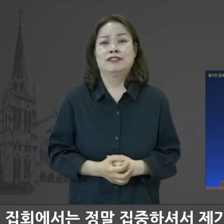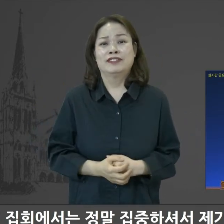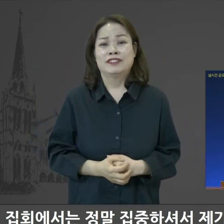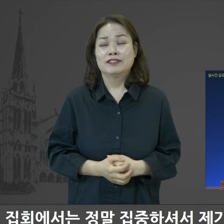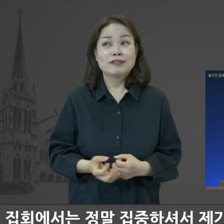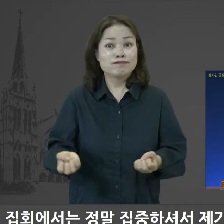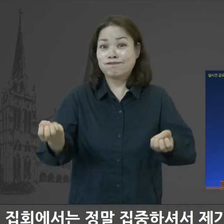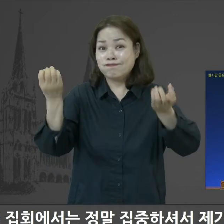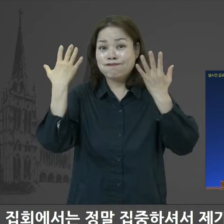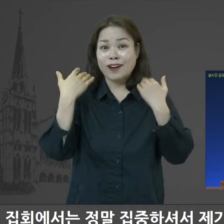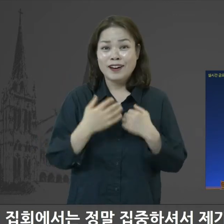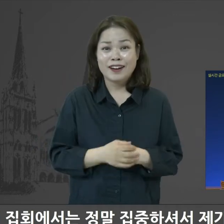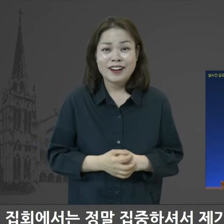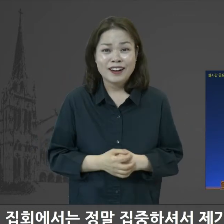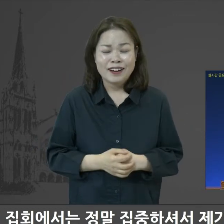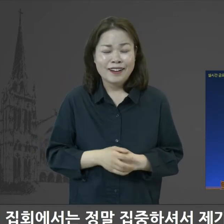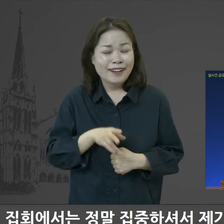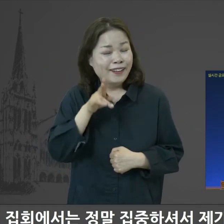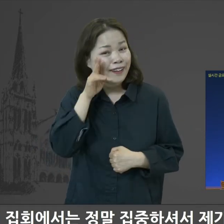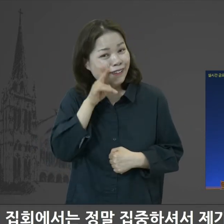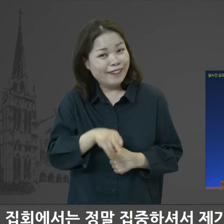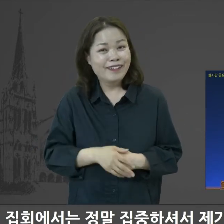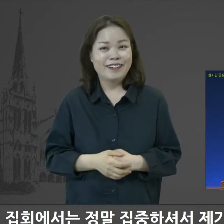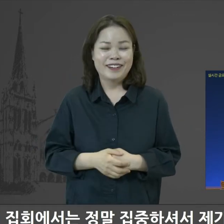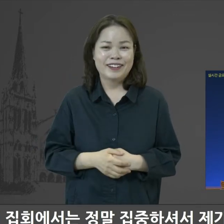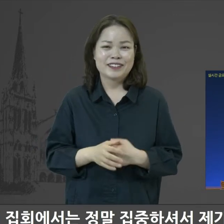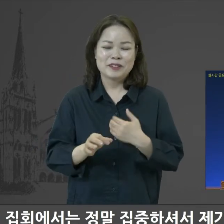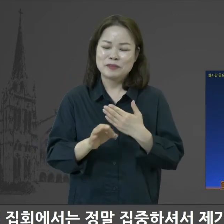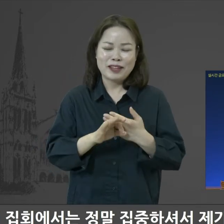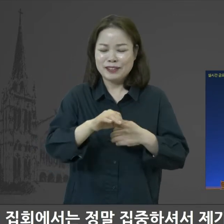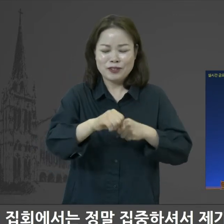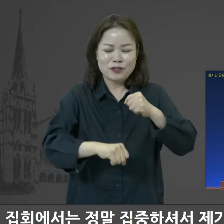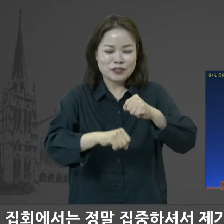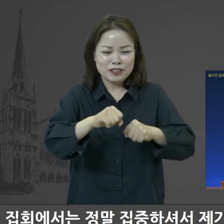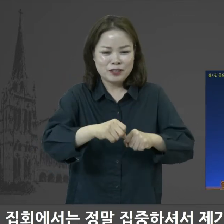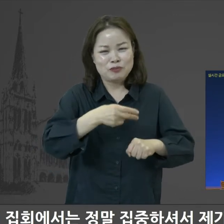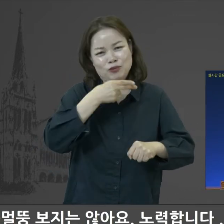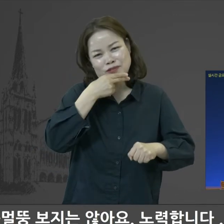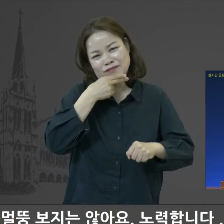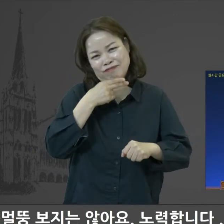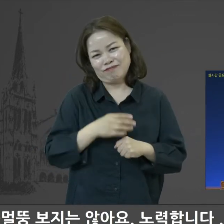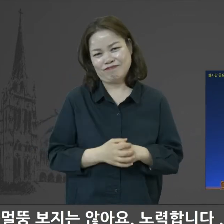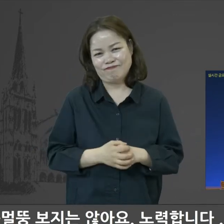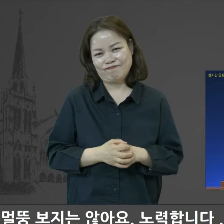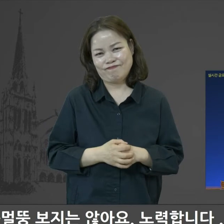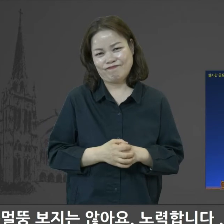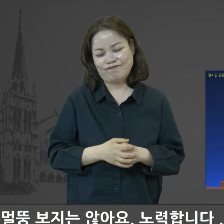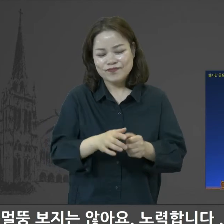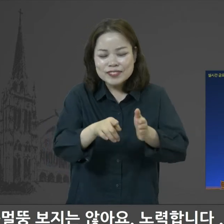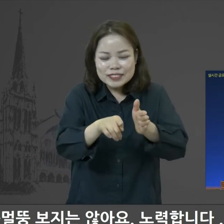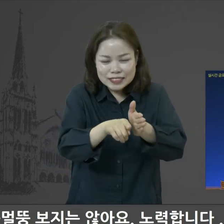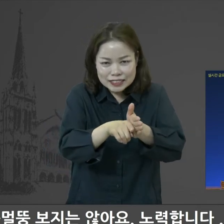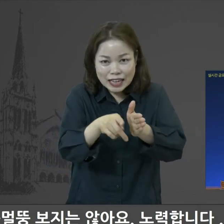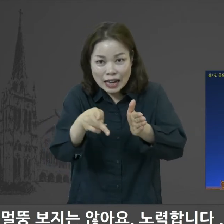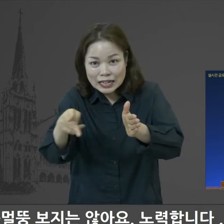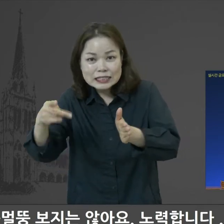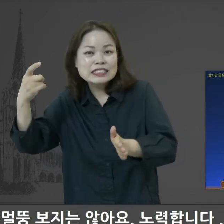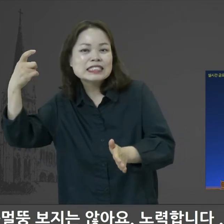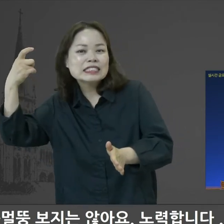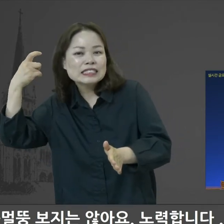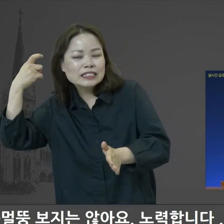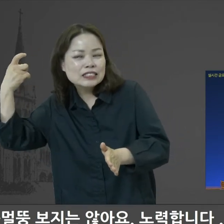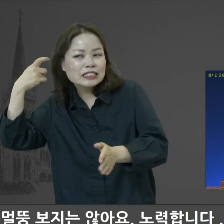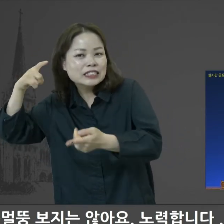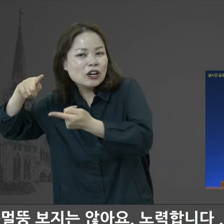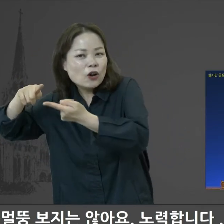이건 이제 심각해. 이러면 그게 행동으로 옮겨지지 않습니다. 여러분, 신앙은요, 듣고